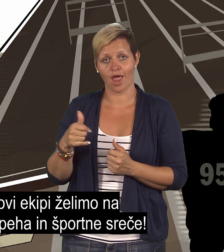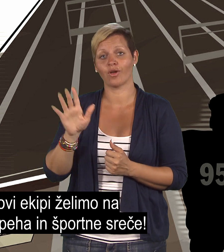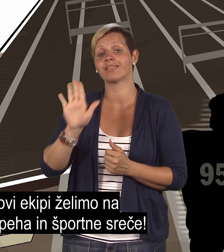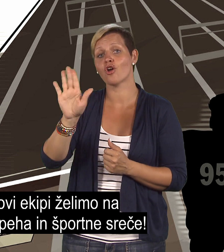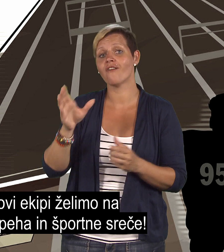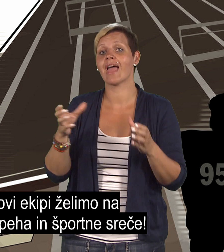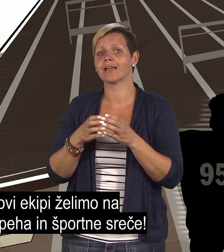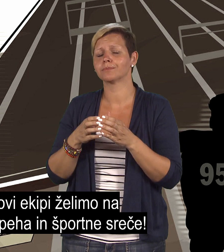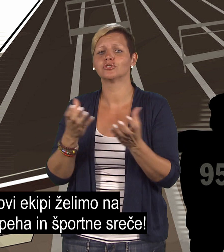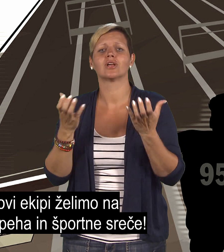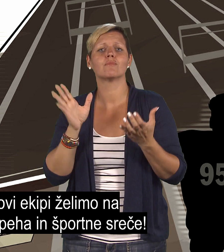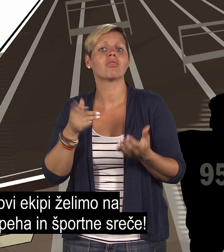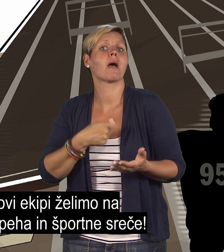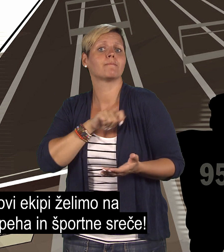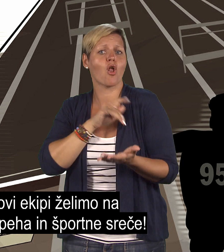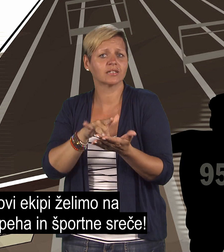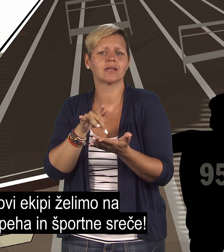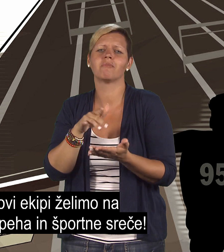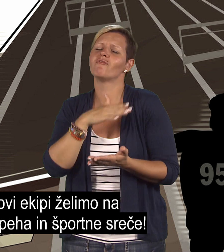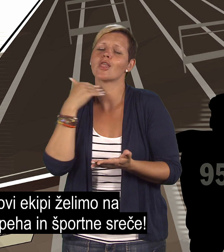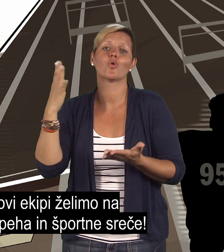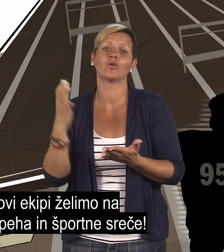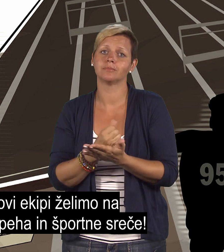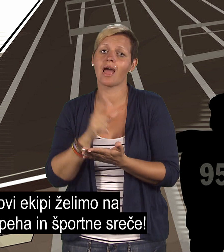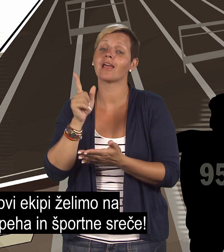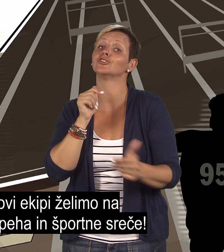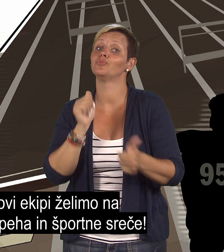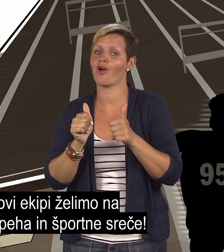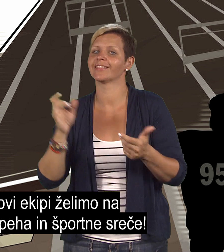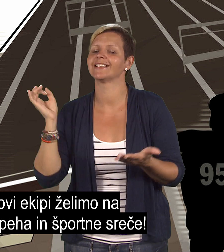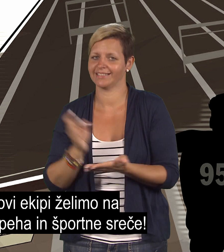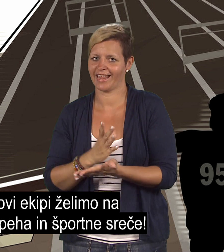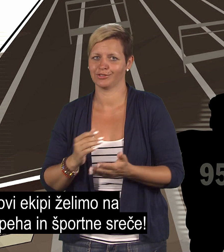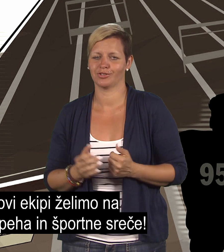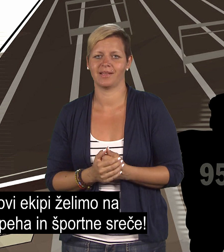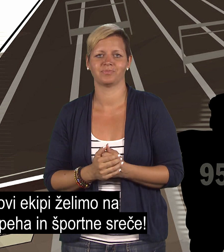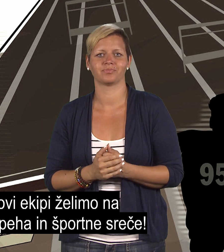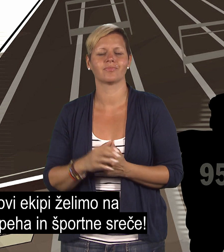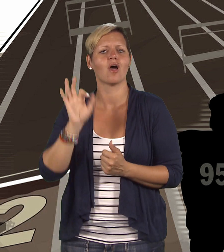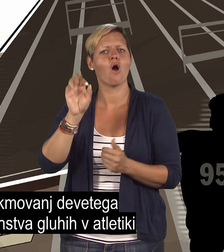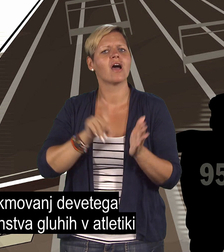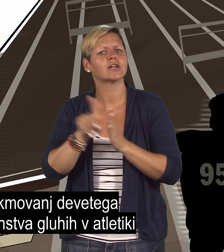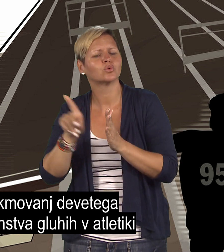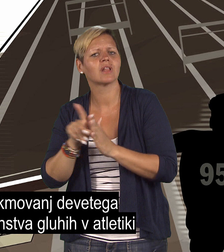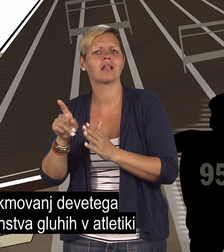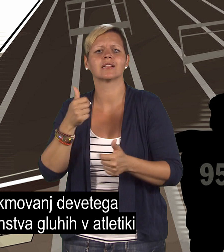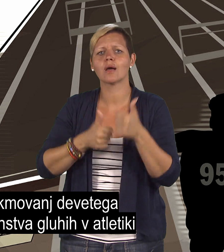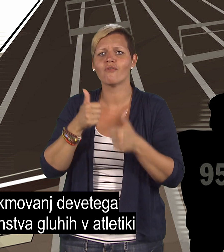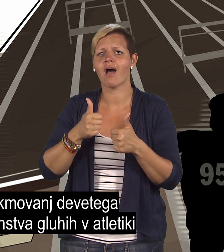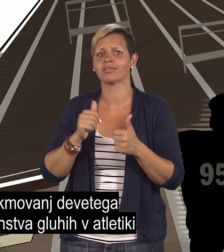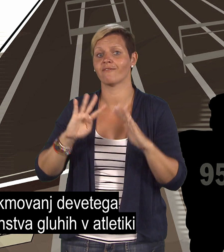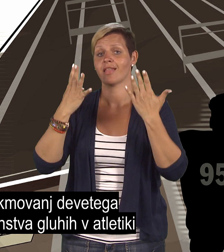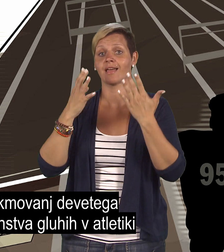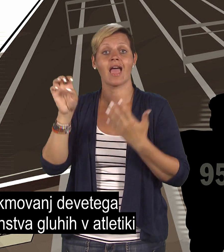Tadeju in njegovi ekipi želimo na Poljskem veliko uspeha in športne sreče. O rezultatih